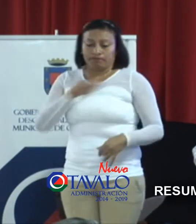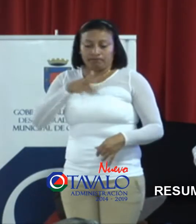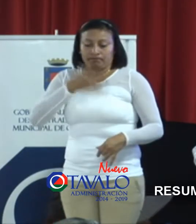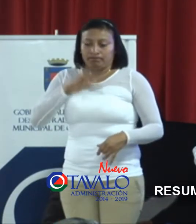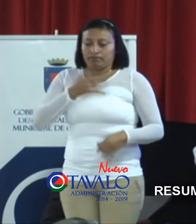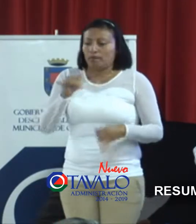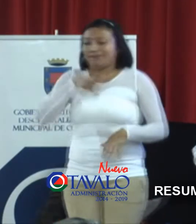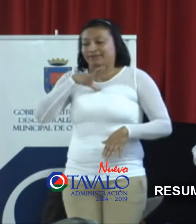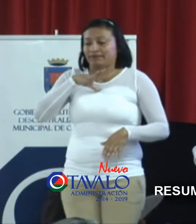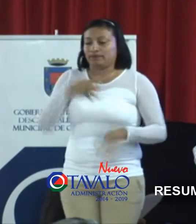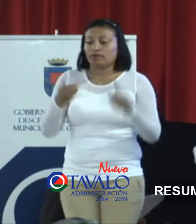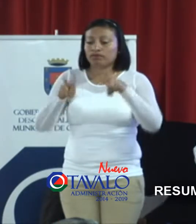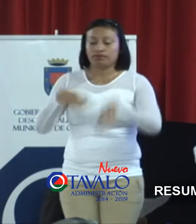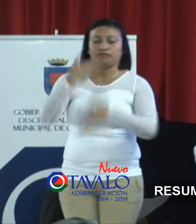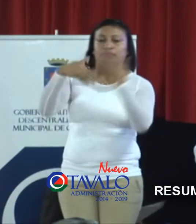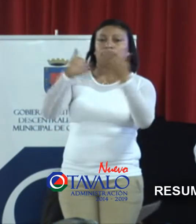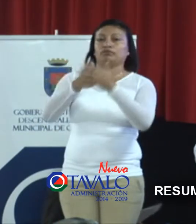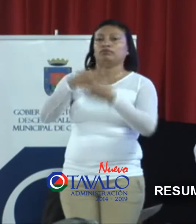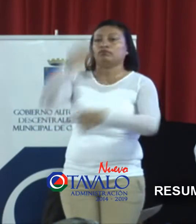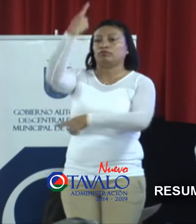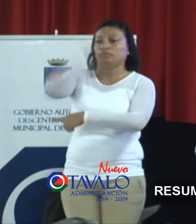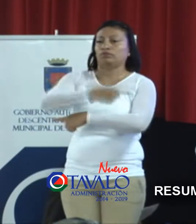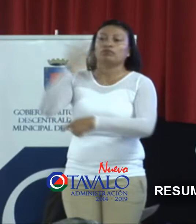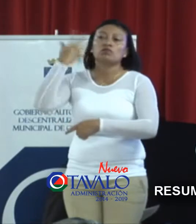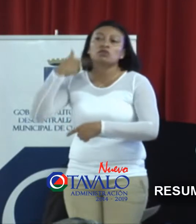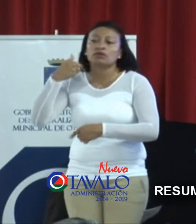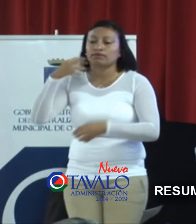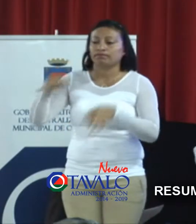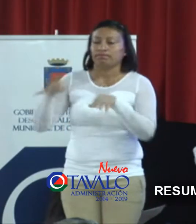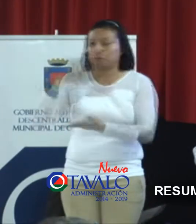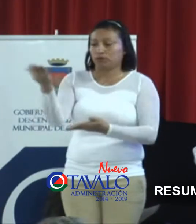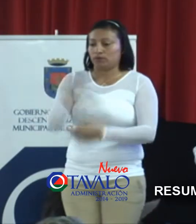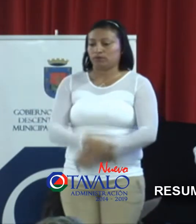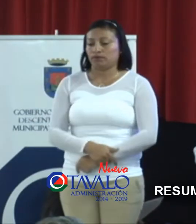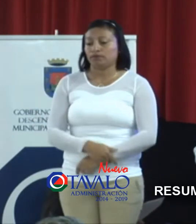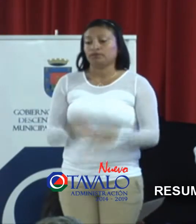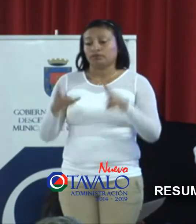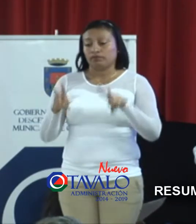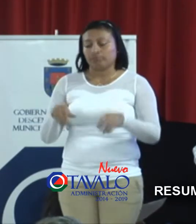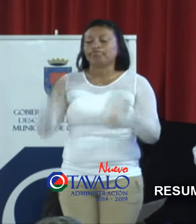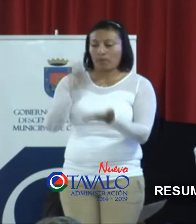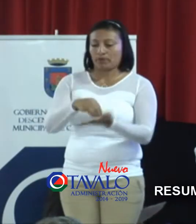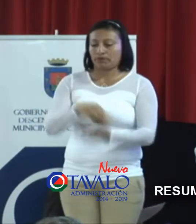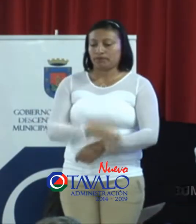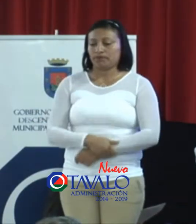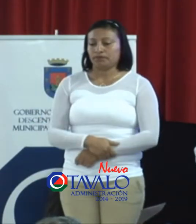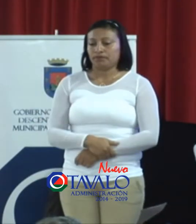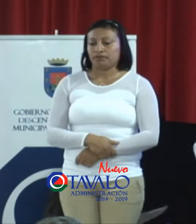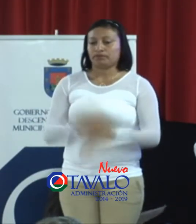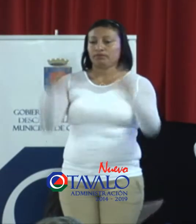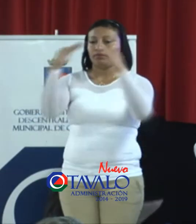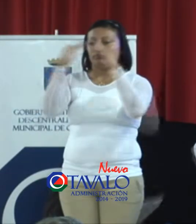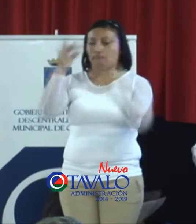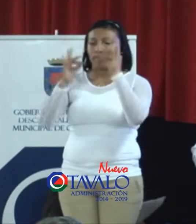misma emoción todos los días caminando junto a ustedes. Tuvimos que poner la casa